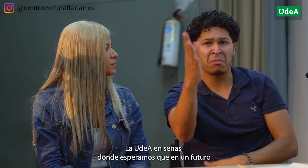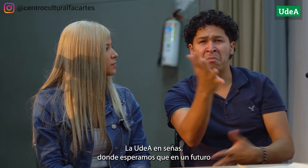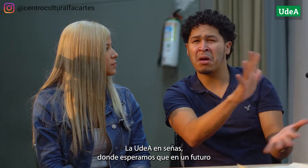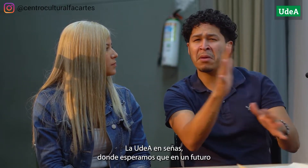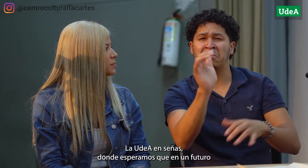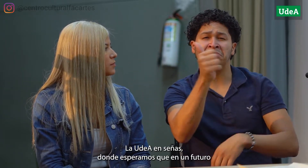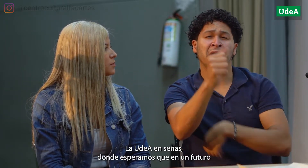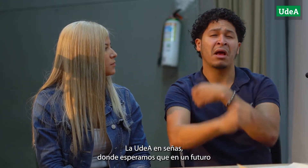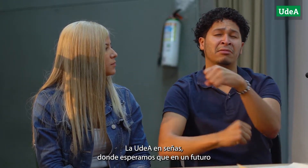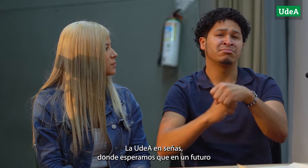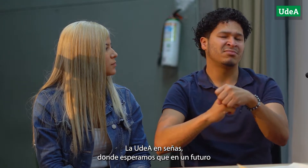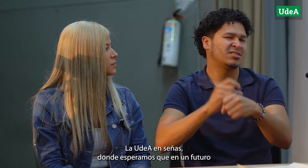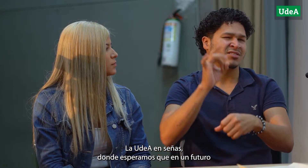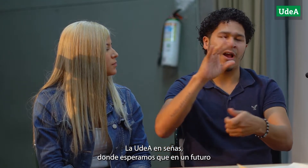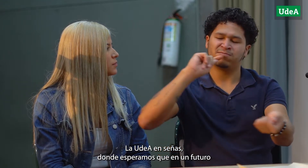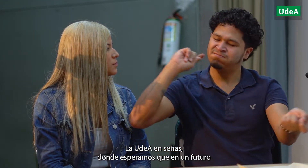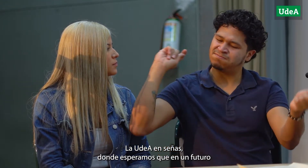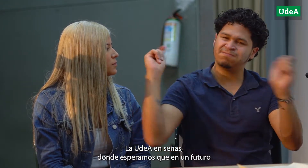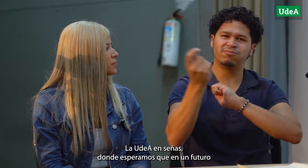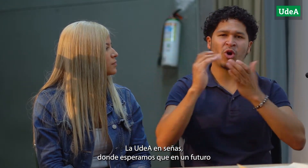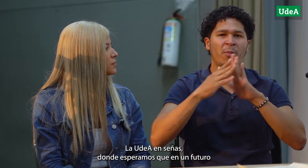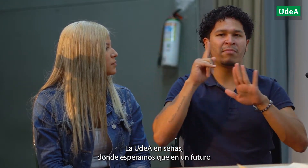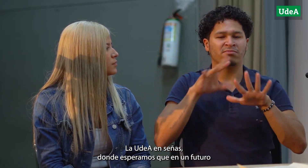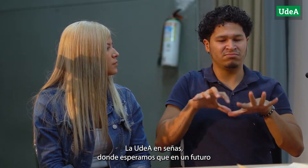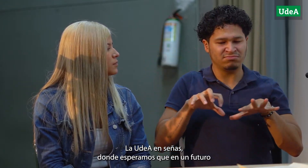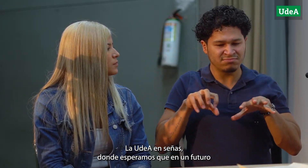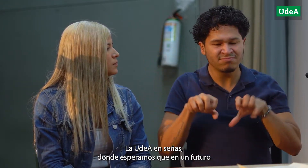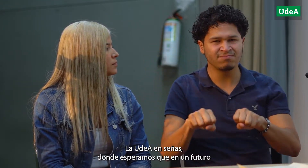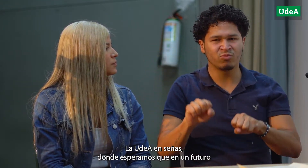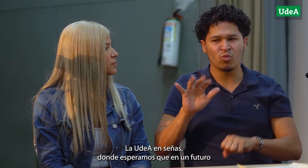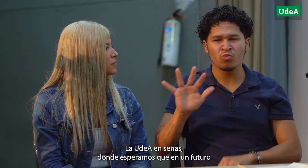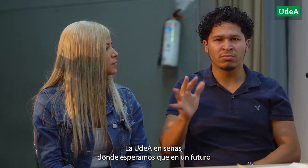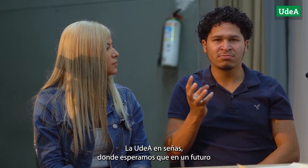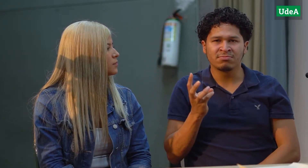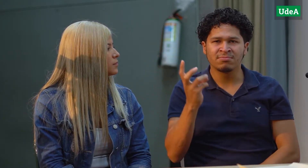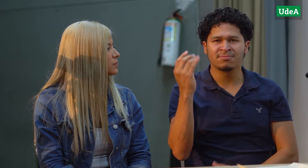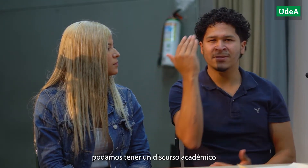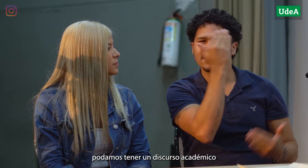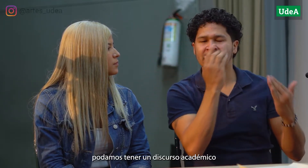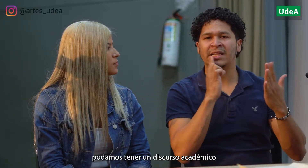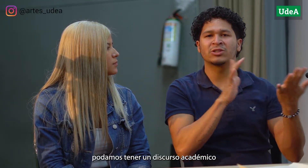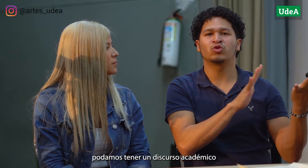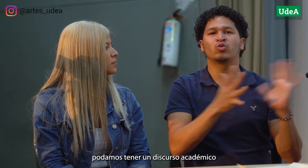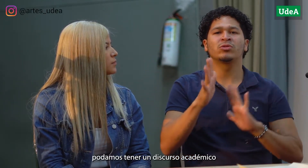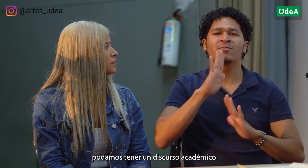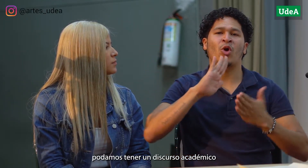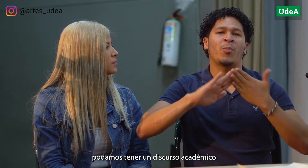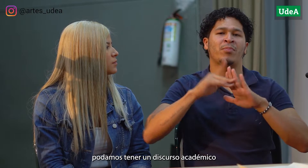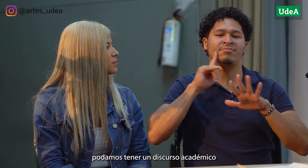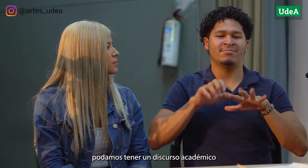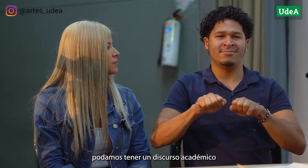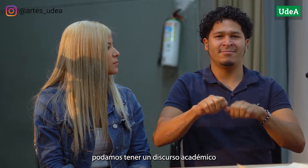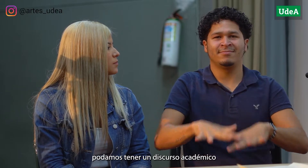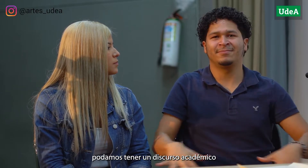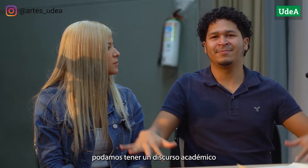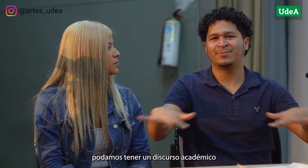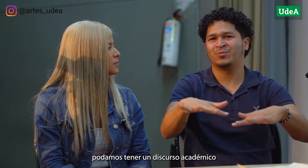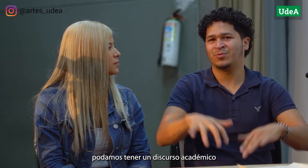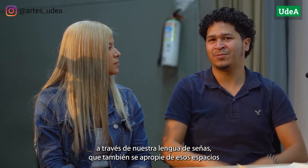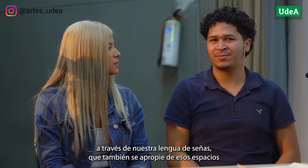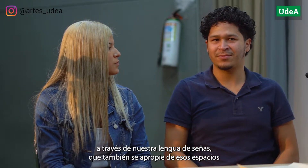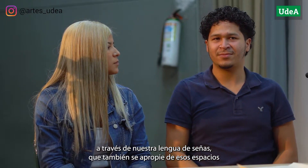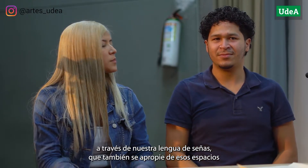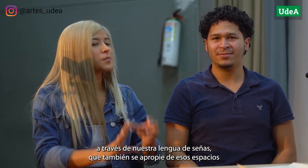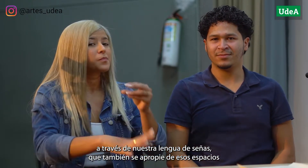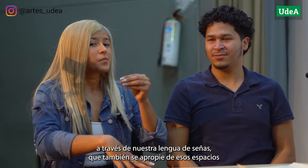señante, la UDA en señas, donde esperamos que en un futuro podamos tener un discurso